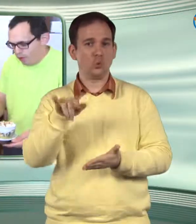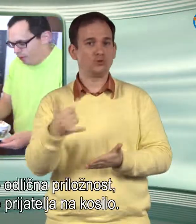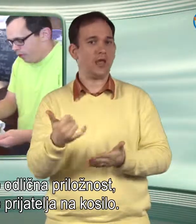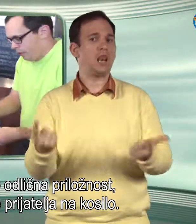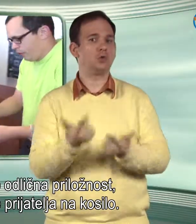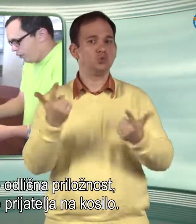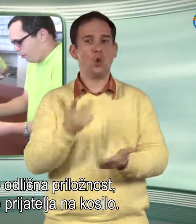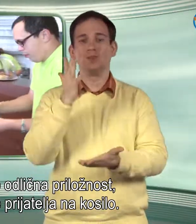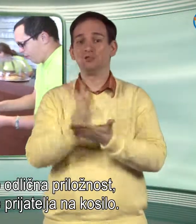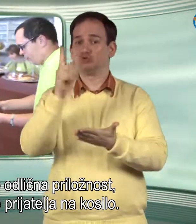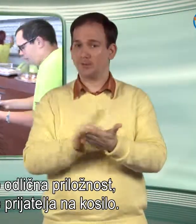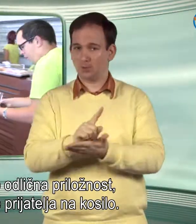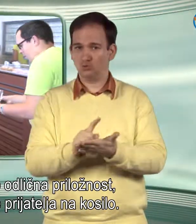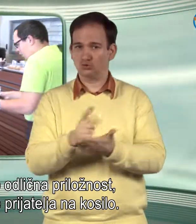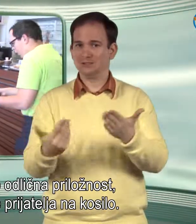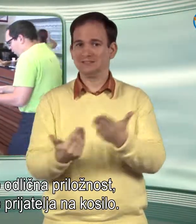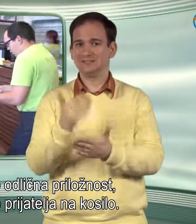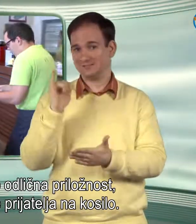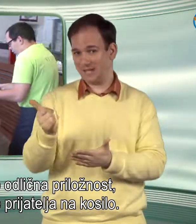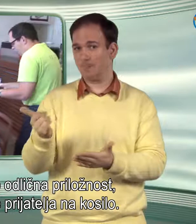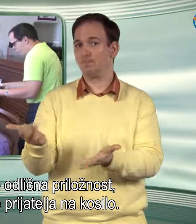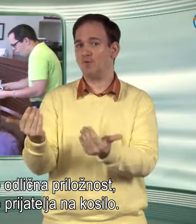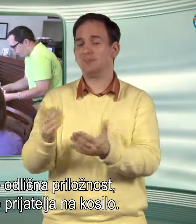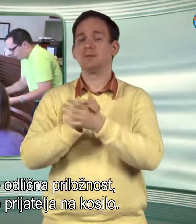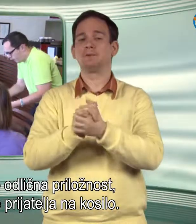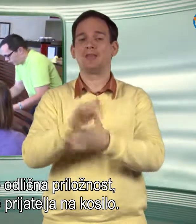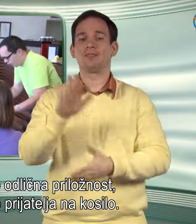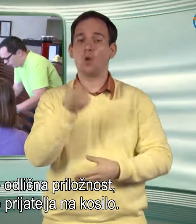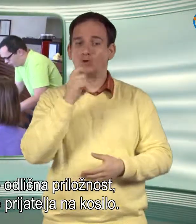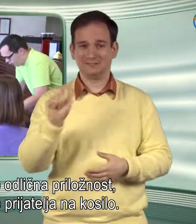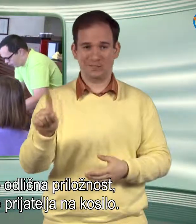To je lahko odlična priložnost, da povabite prijatelja na kosilo.